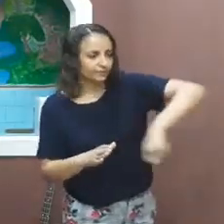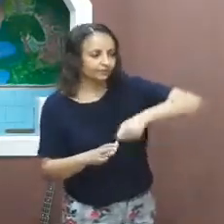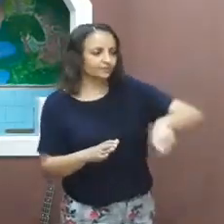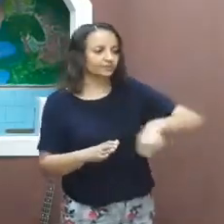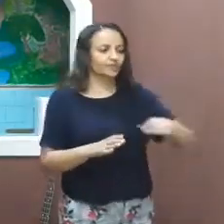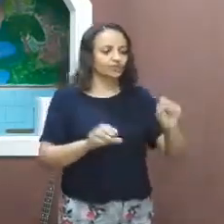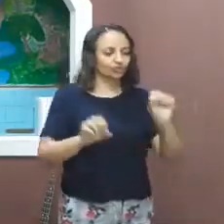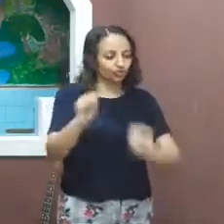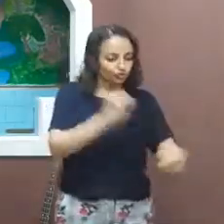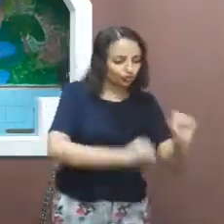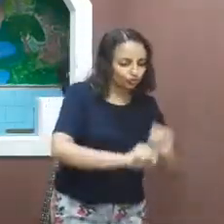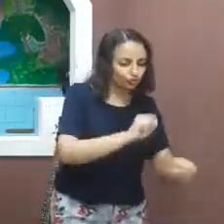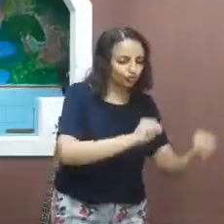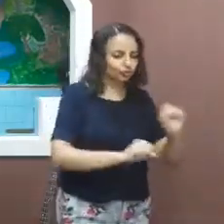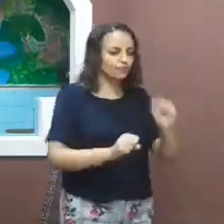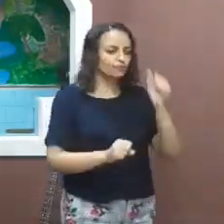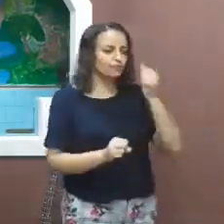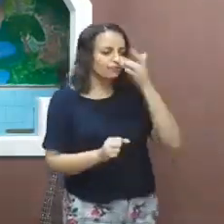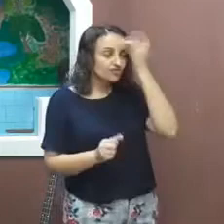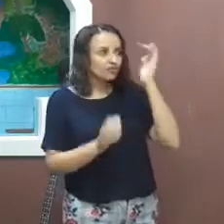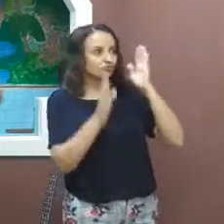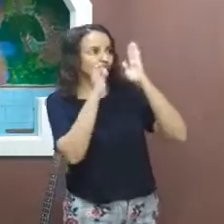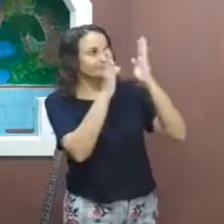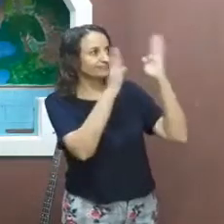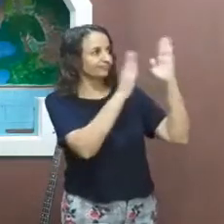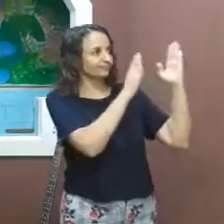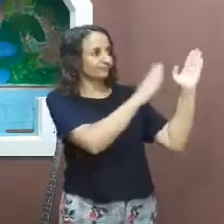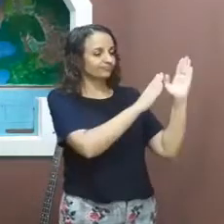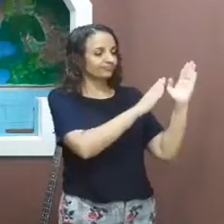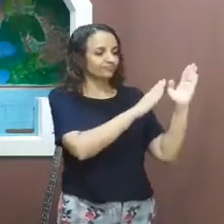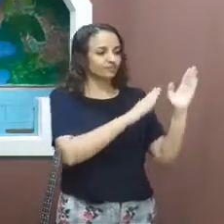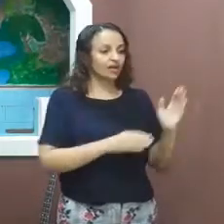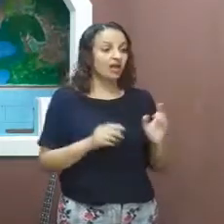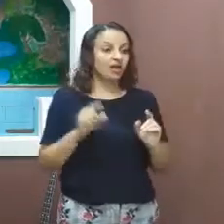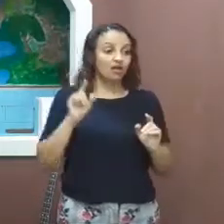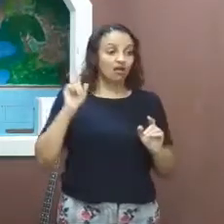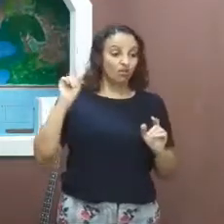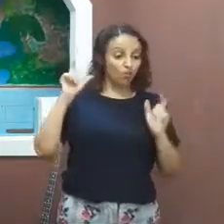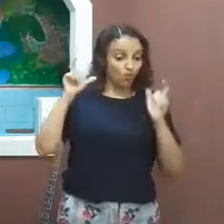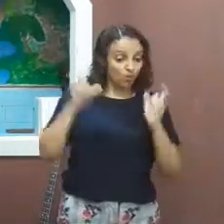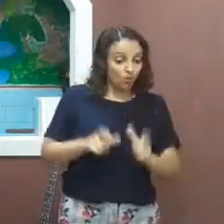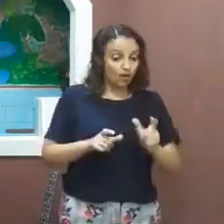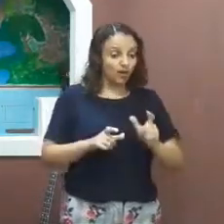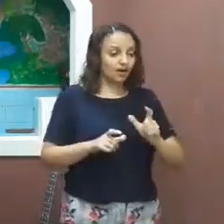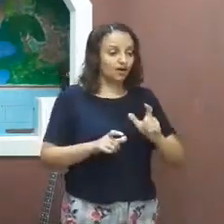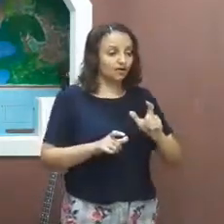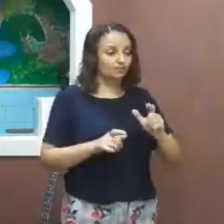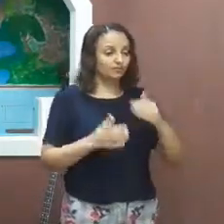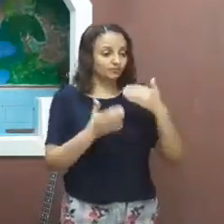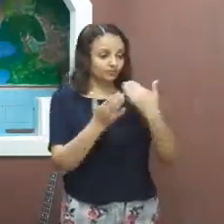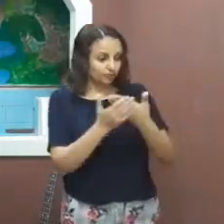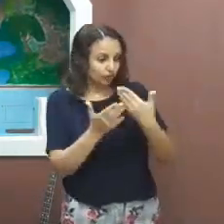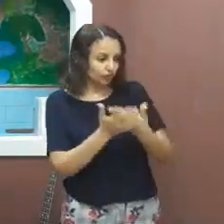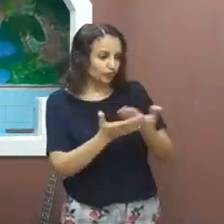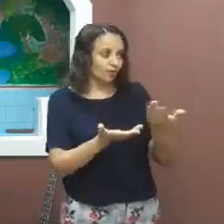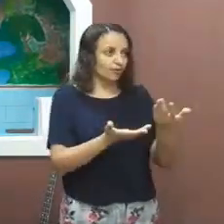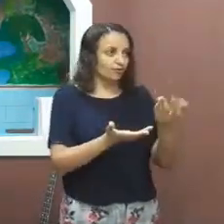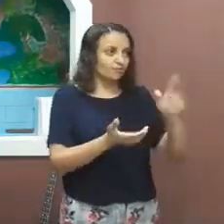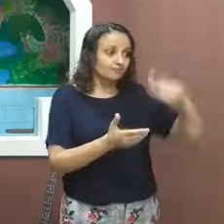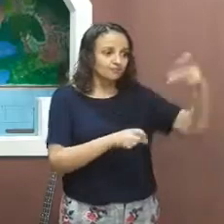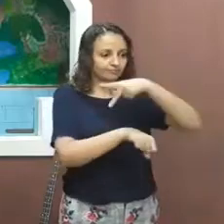fazem a faxina, bibliotecário. Já a escola de primeiro mundo tem um profissional específico, uma enfermeira, alguém da